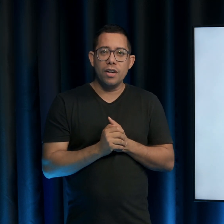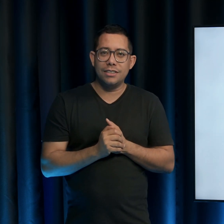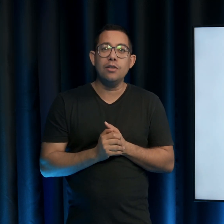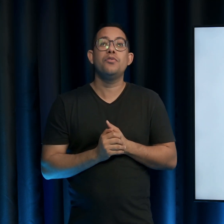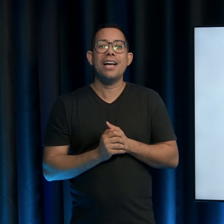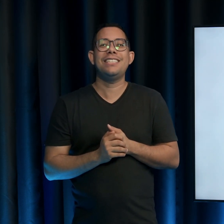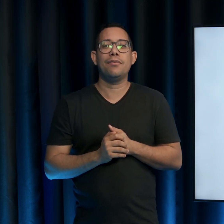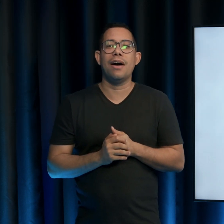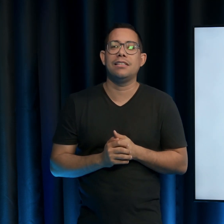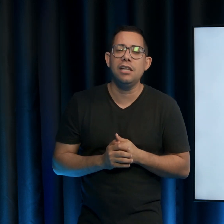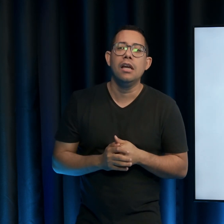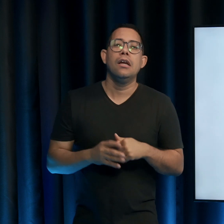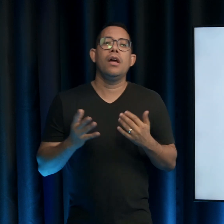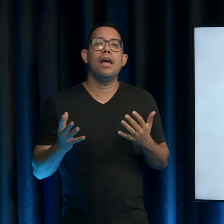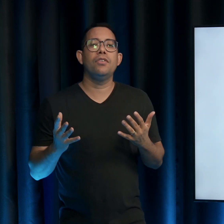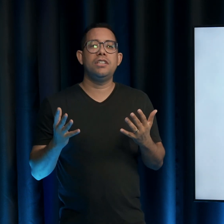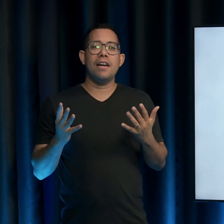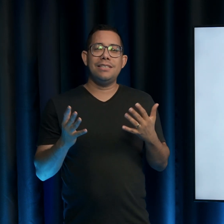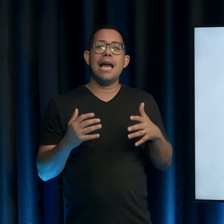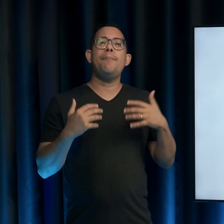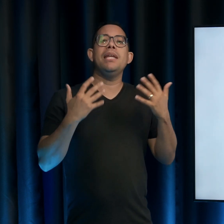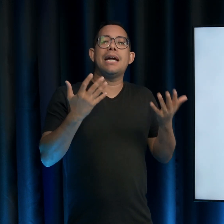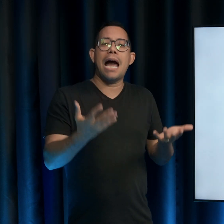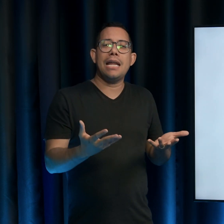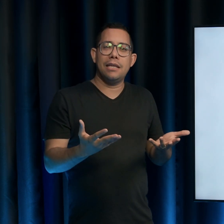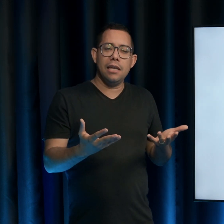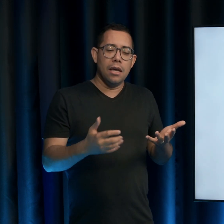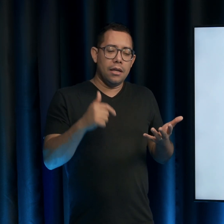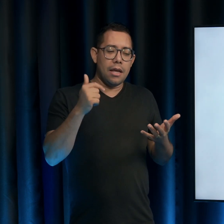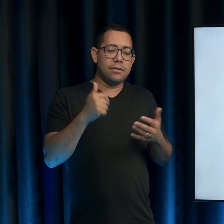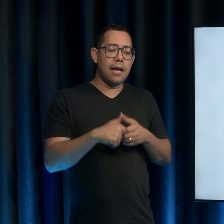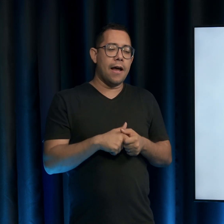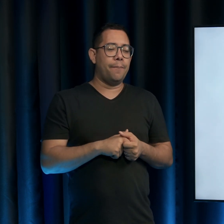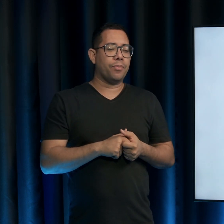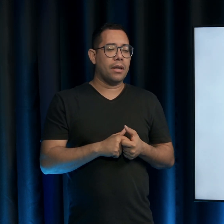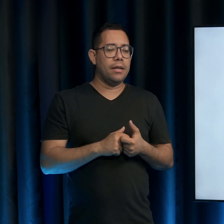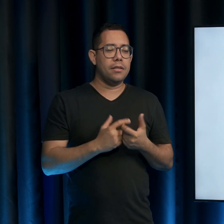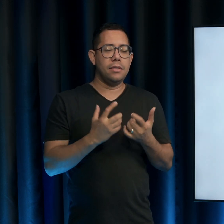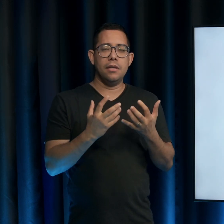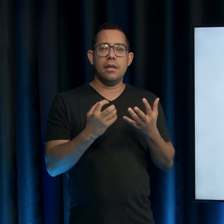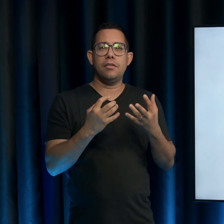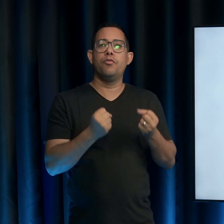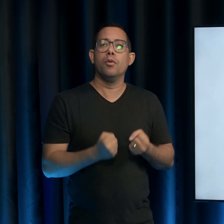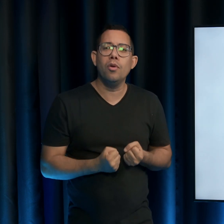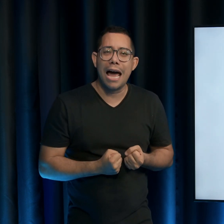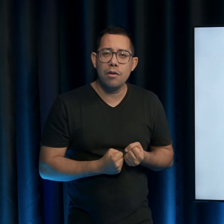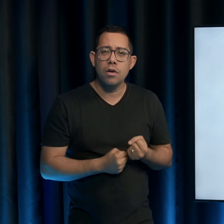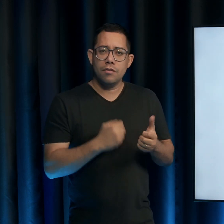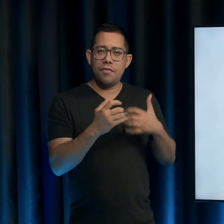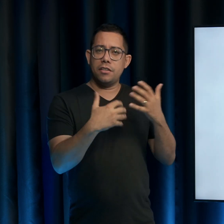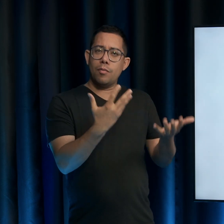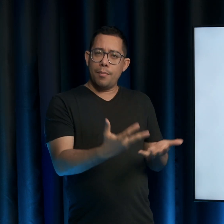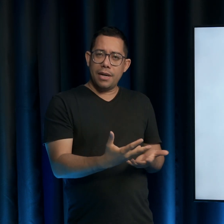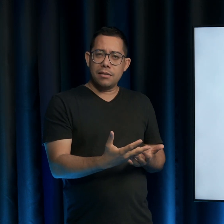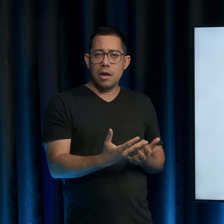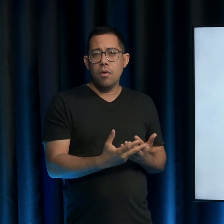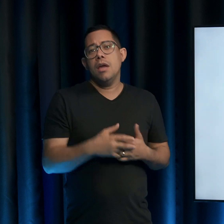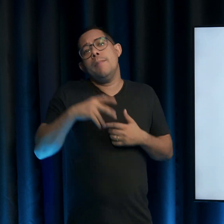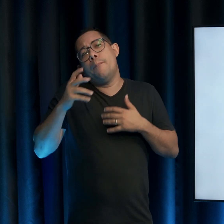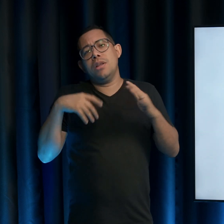conversando face a face. Você vai se aplicar aqui nesse formulário, vai fazer uma aplicação e poderá